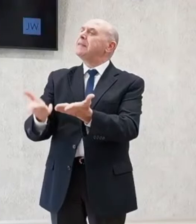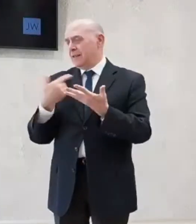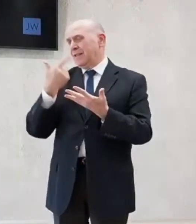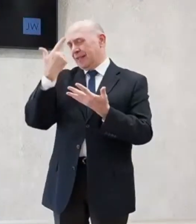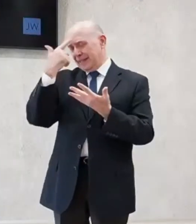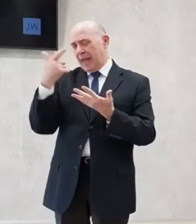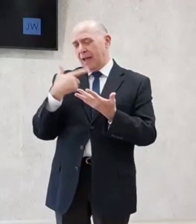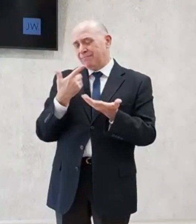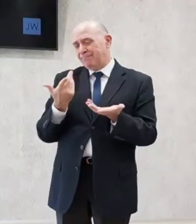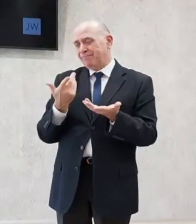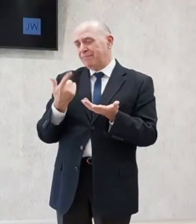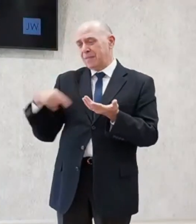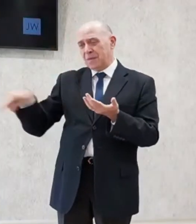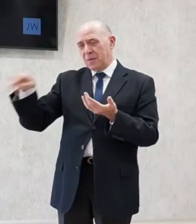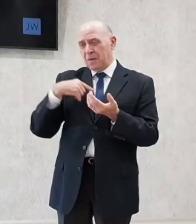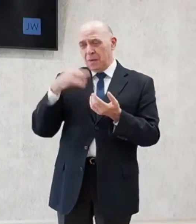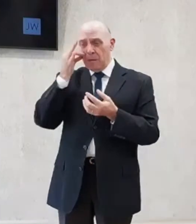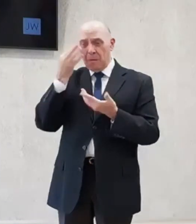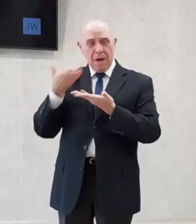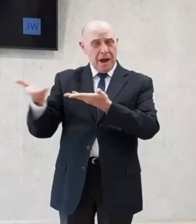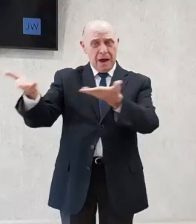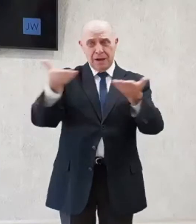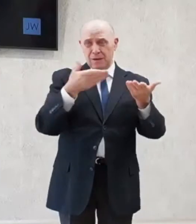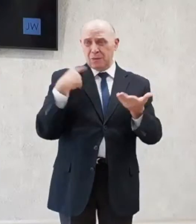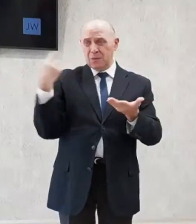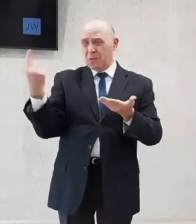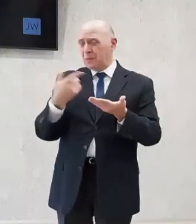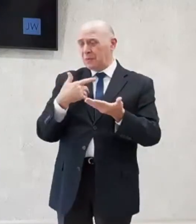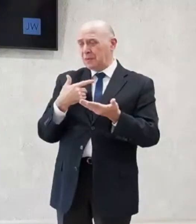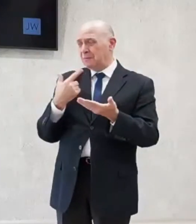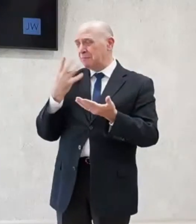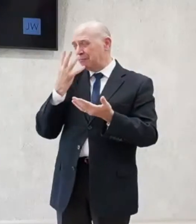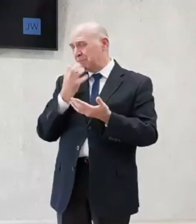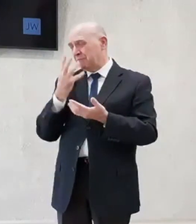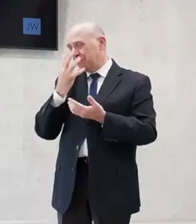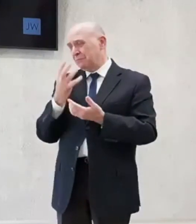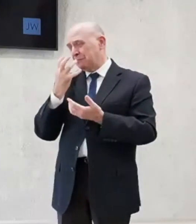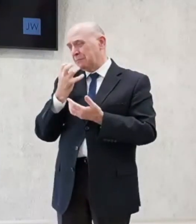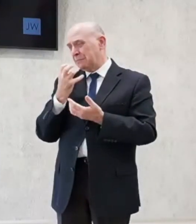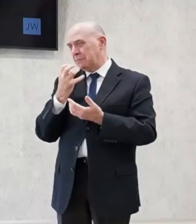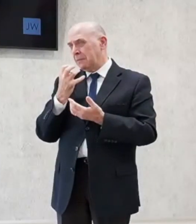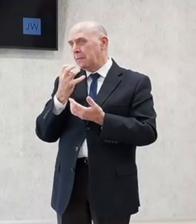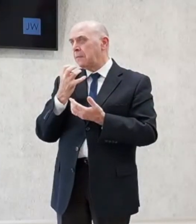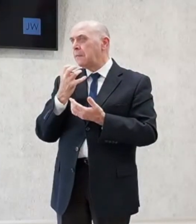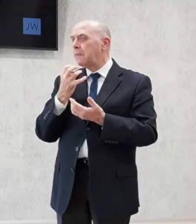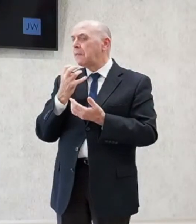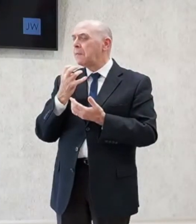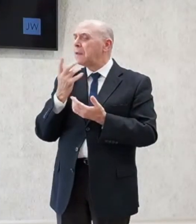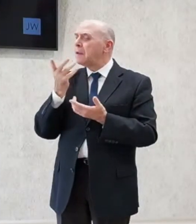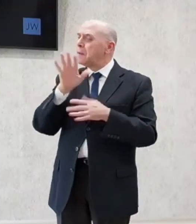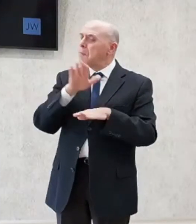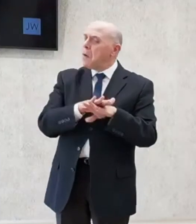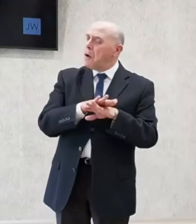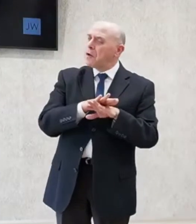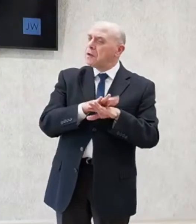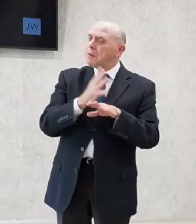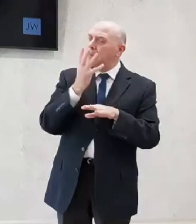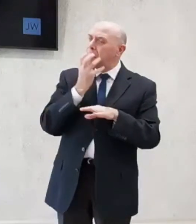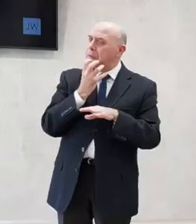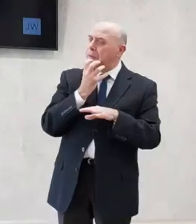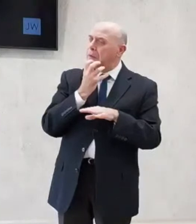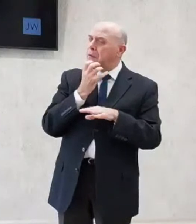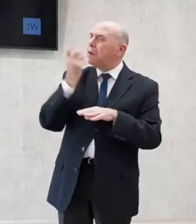gli esseri umani alla morte di una persona cara come reagisce il nostro padre Celeste e Geova come reagisce